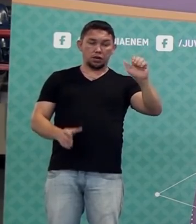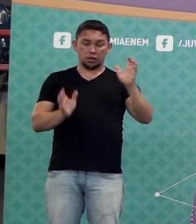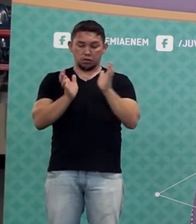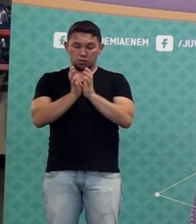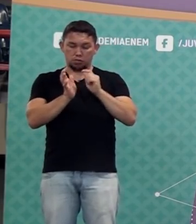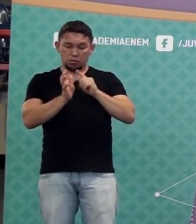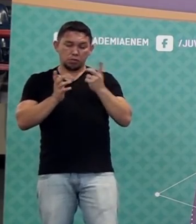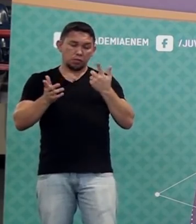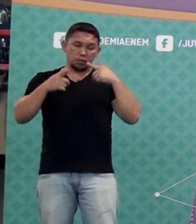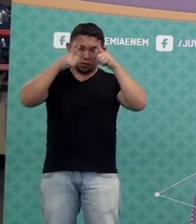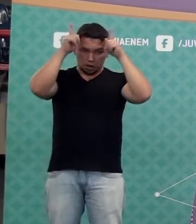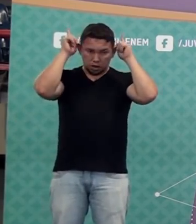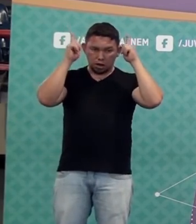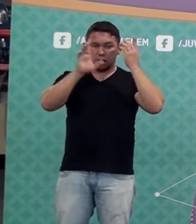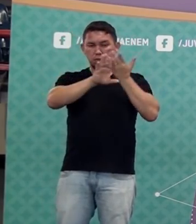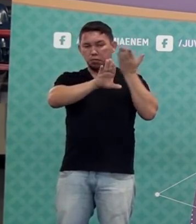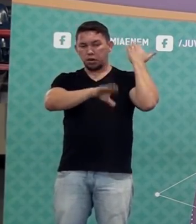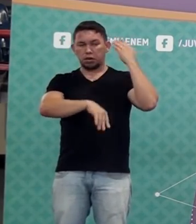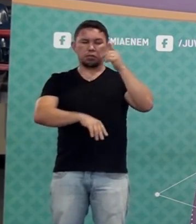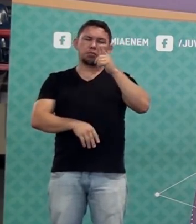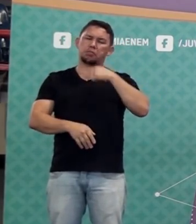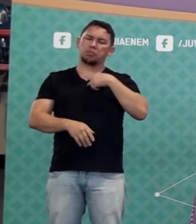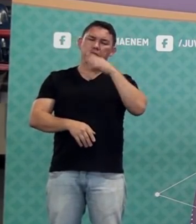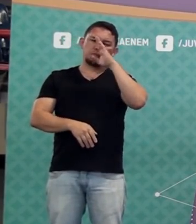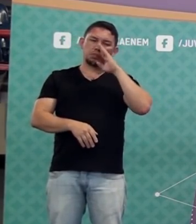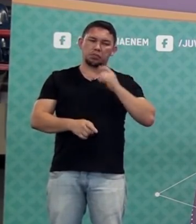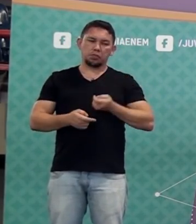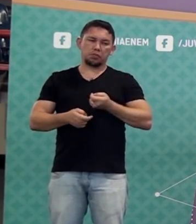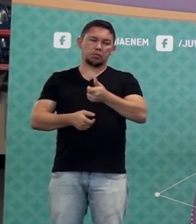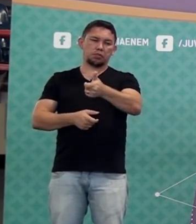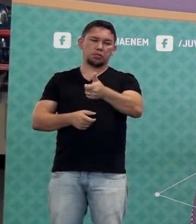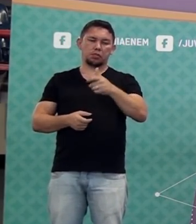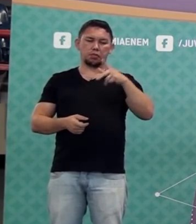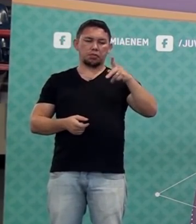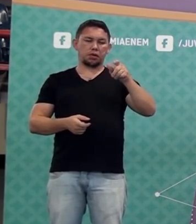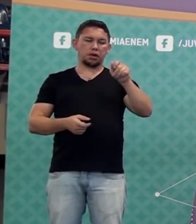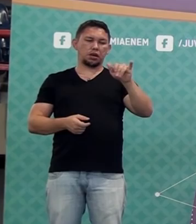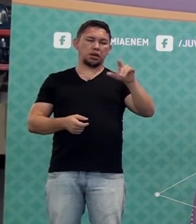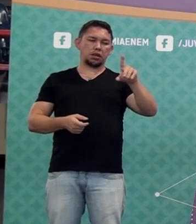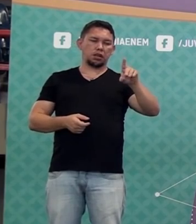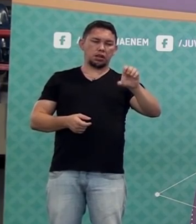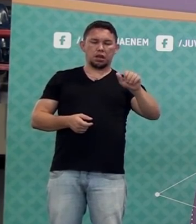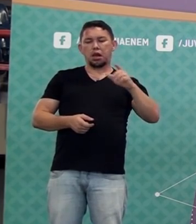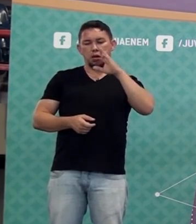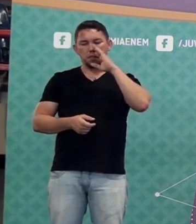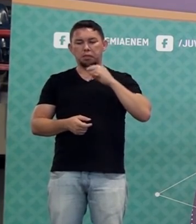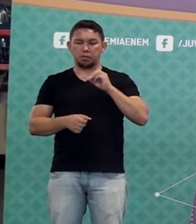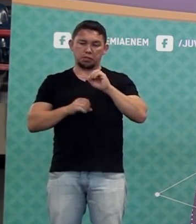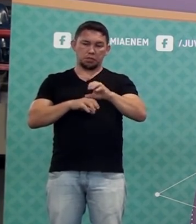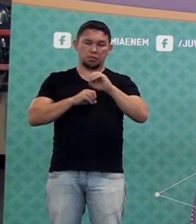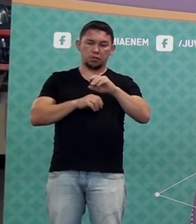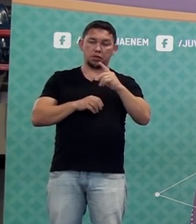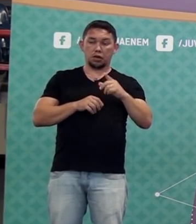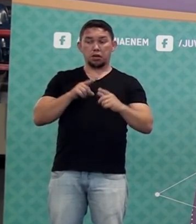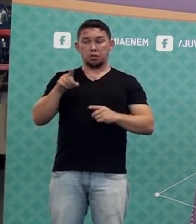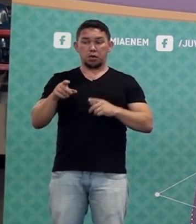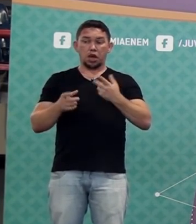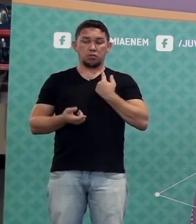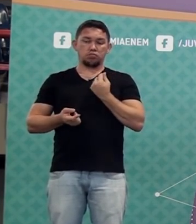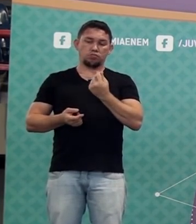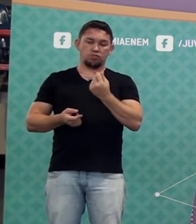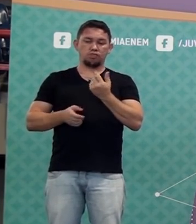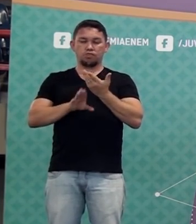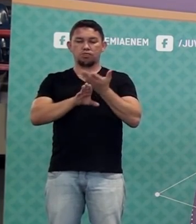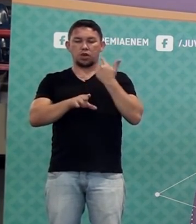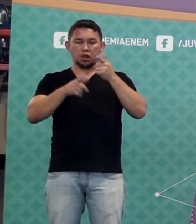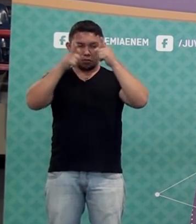a educação era gratuita, a educação grega era chamada de paideia e era de graça. Mas aqueles que tinham poder econômico